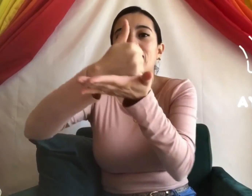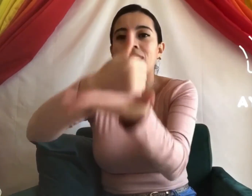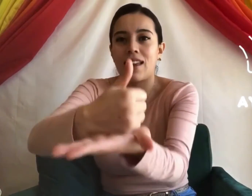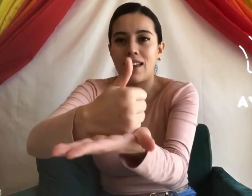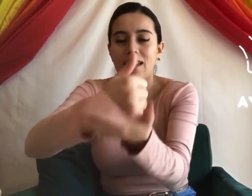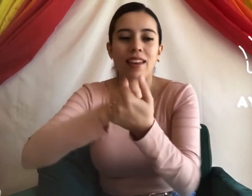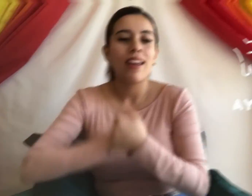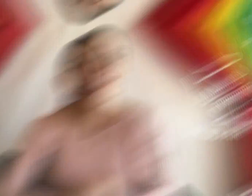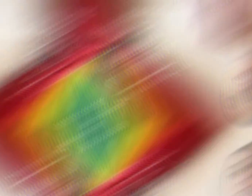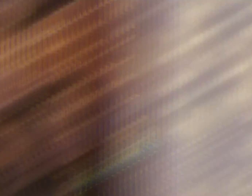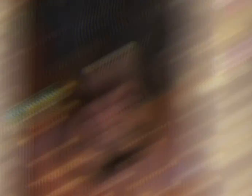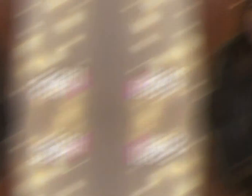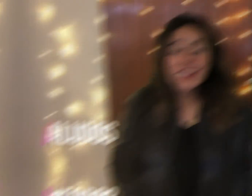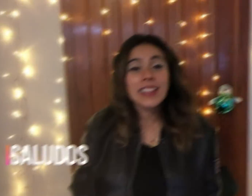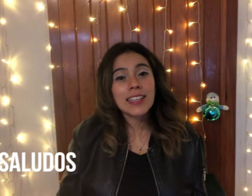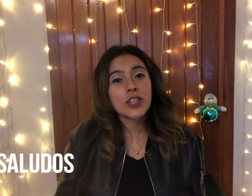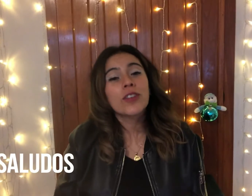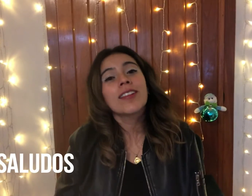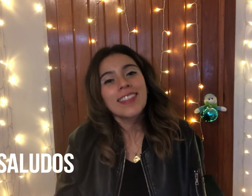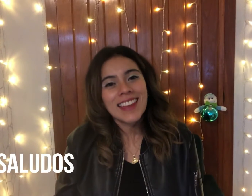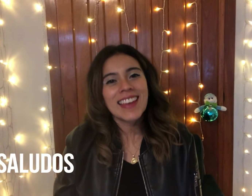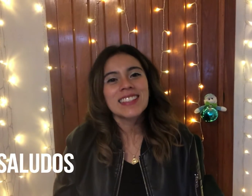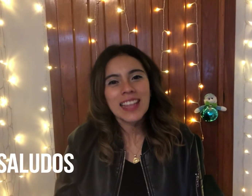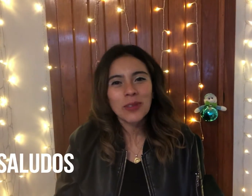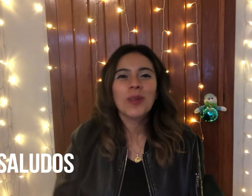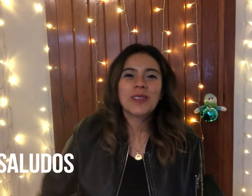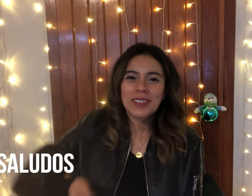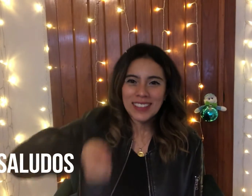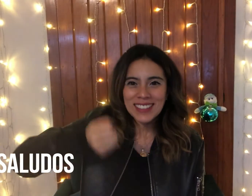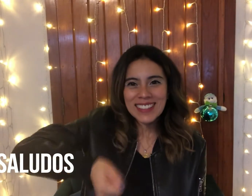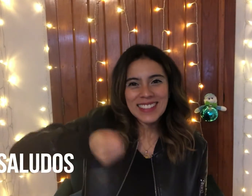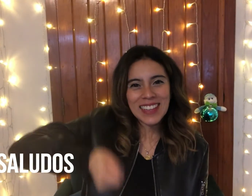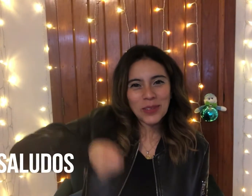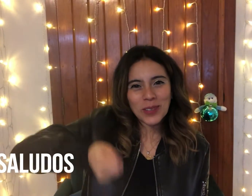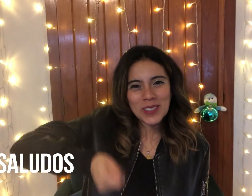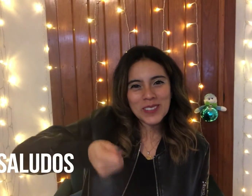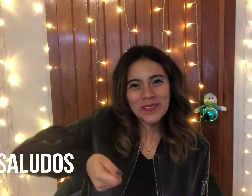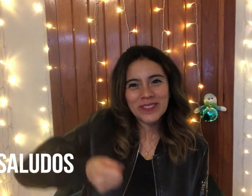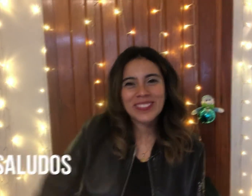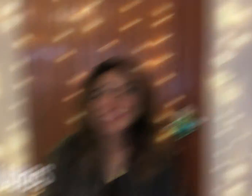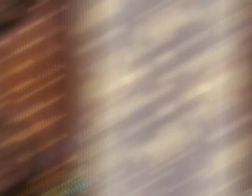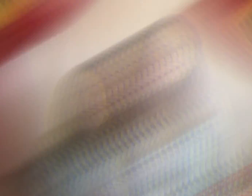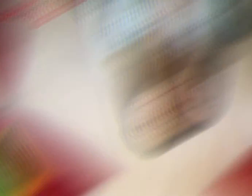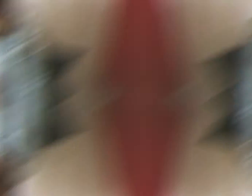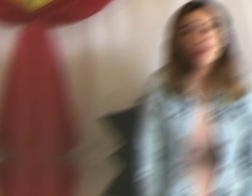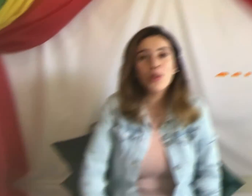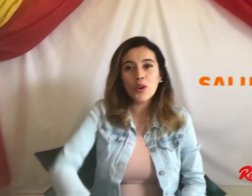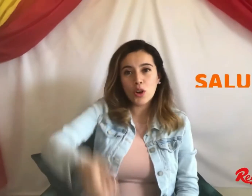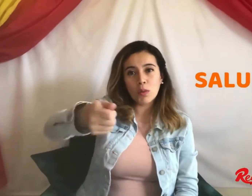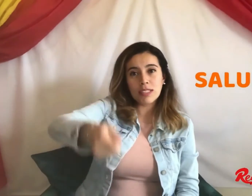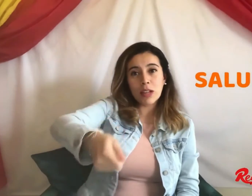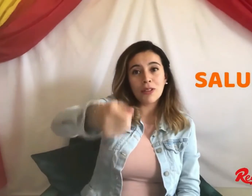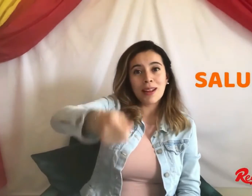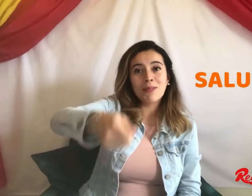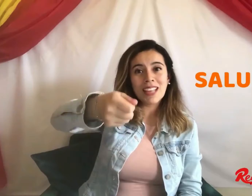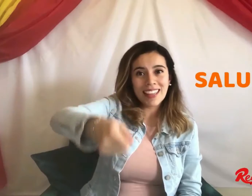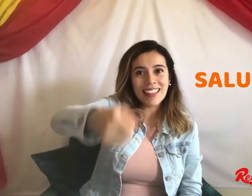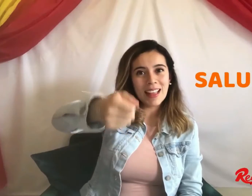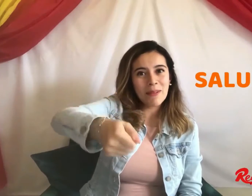adelante. Sección de saludos. Saludos. Saludo, como si saludáramos a alguien de la